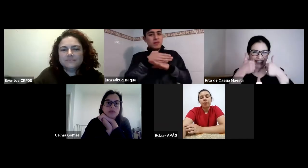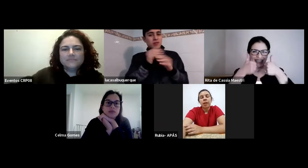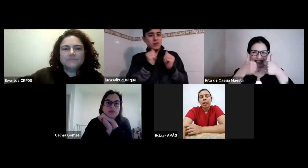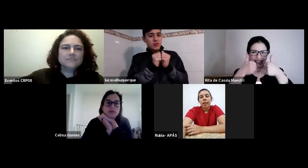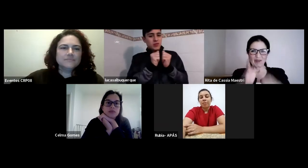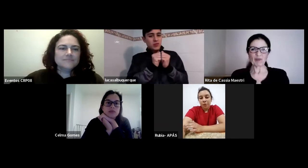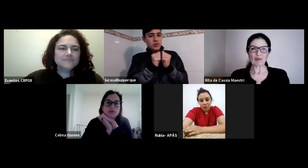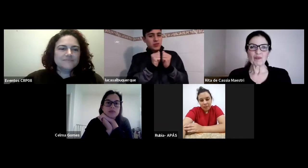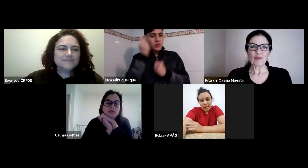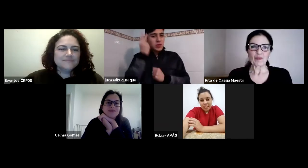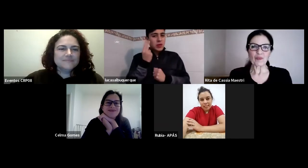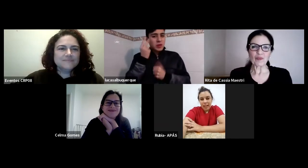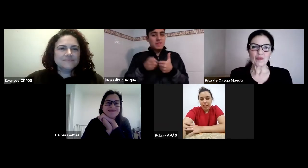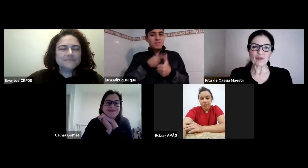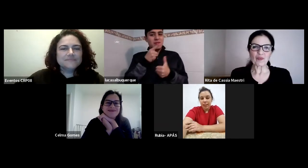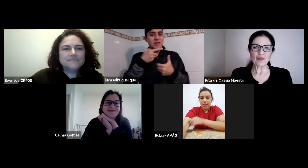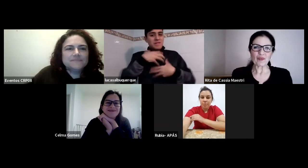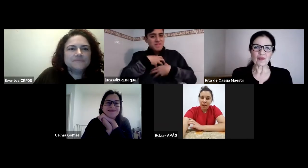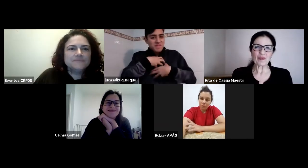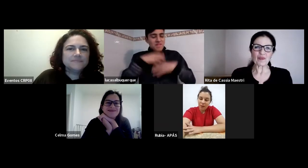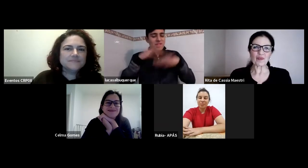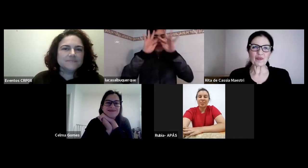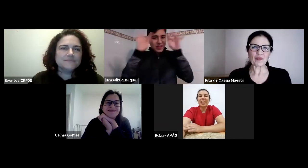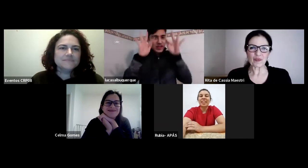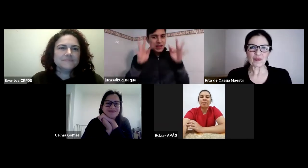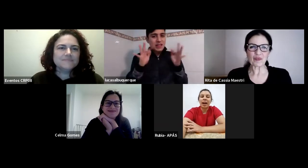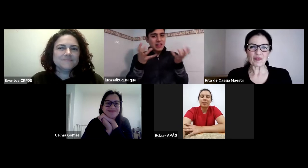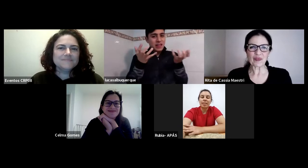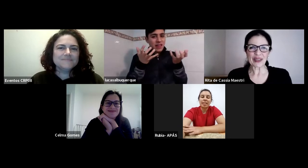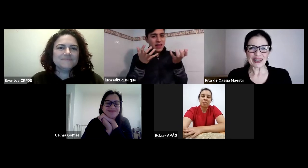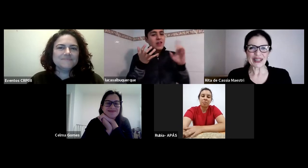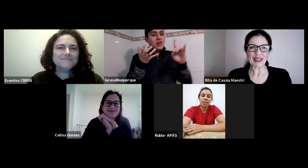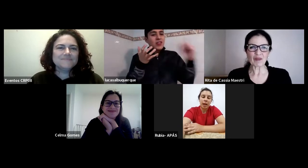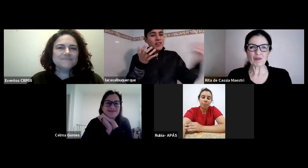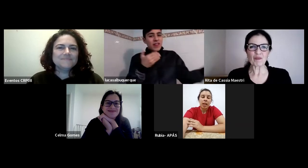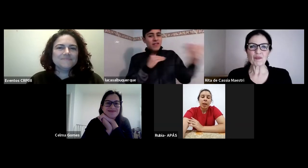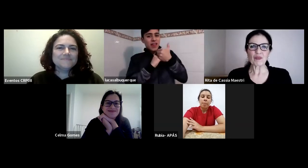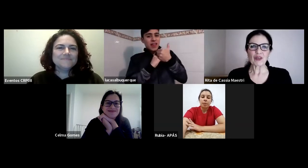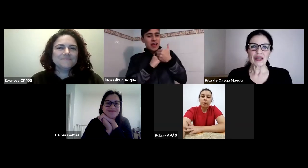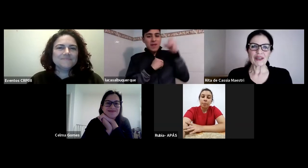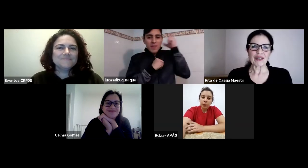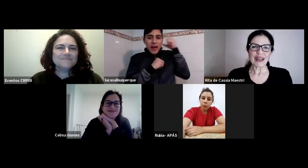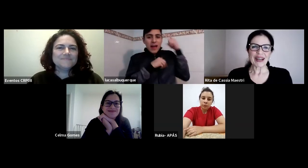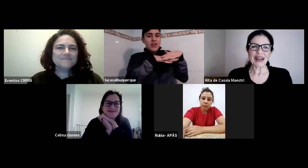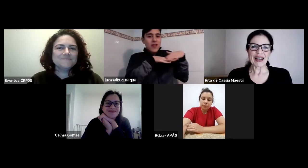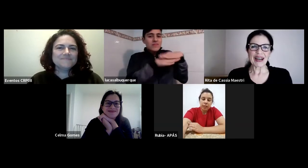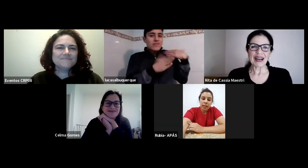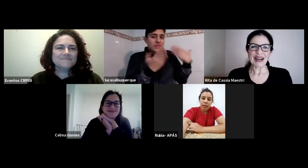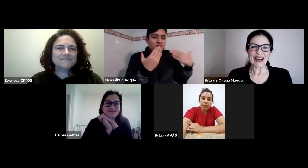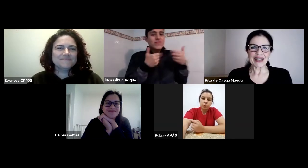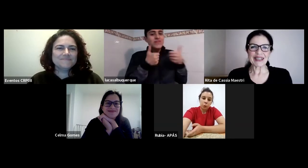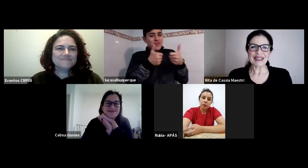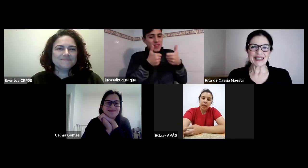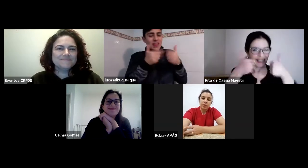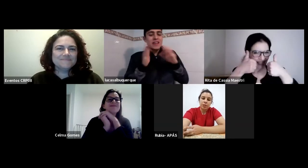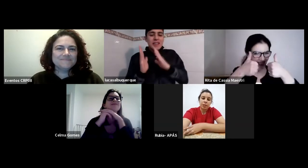falando. E fico muito feliz, né? E já quero marcar um encontro lá na Paz para a gente conversar. Mas sobre a pergunta